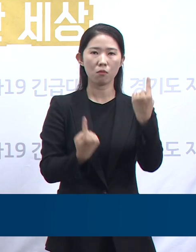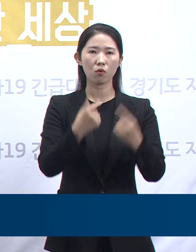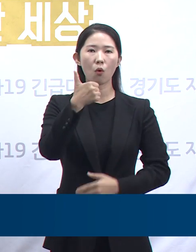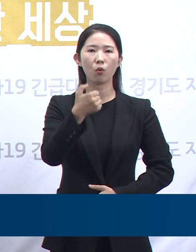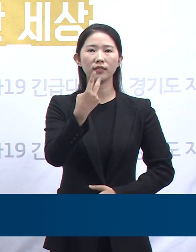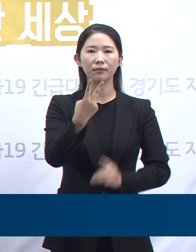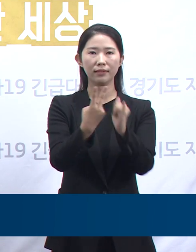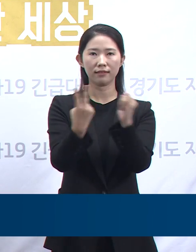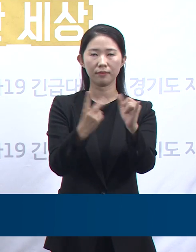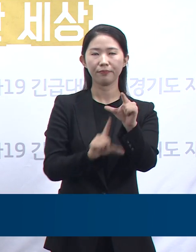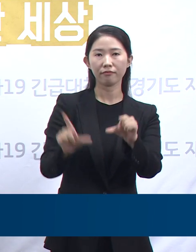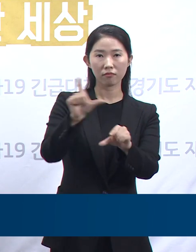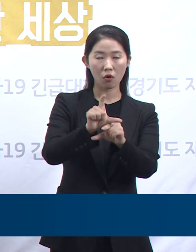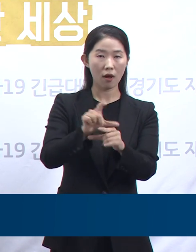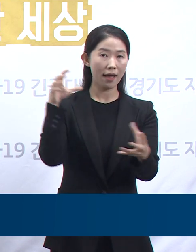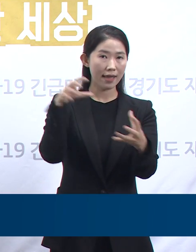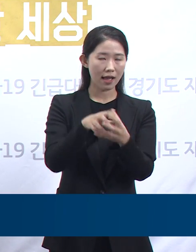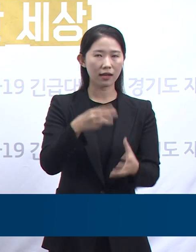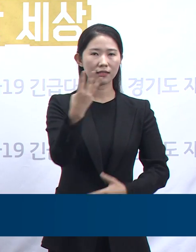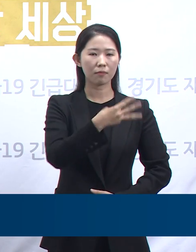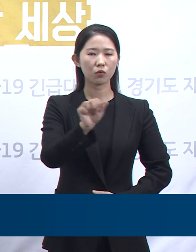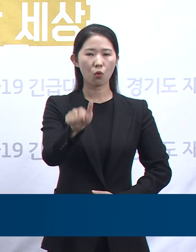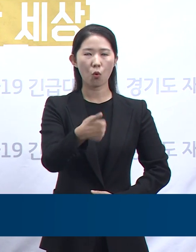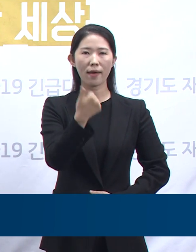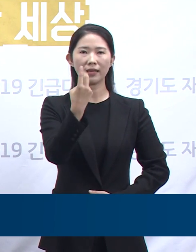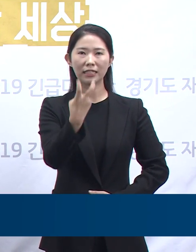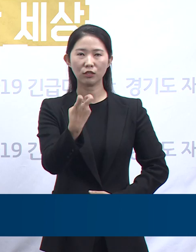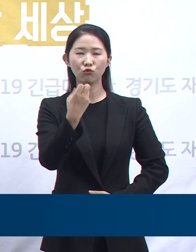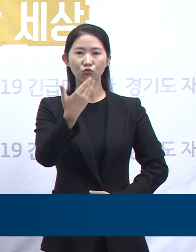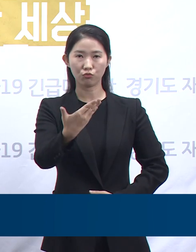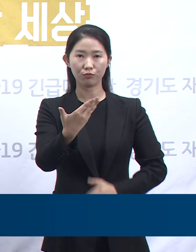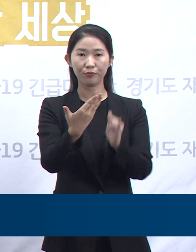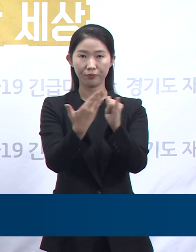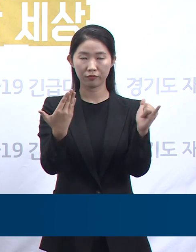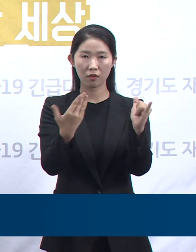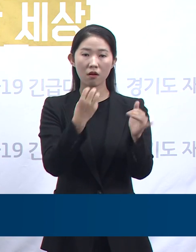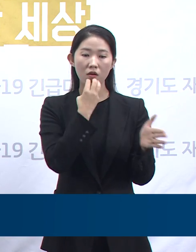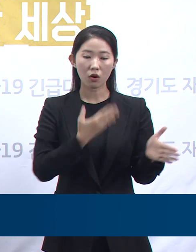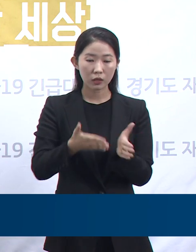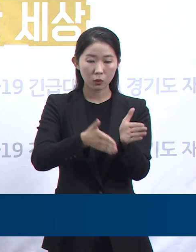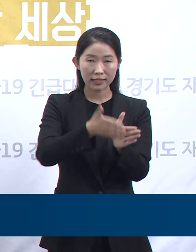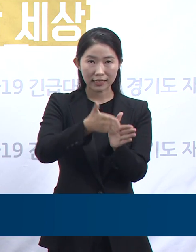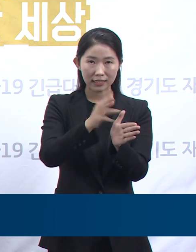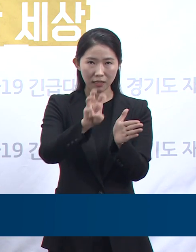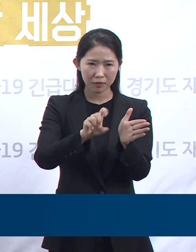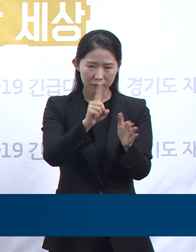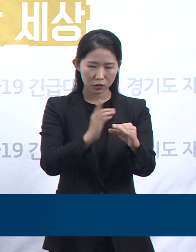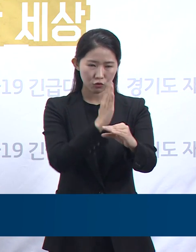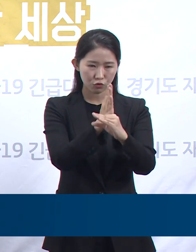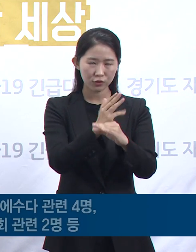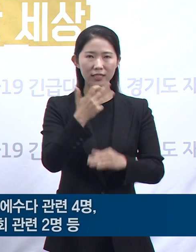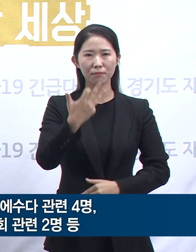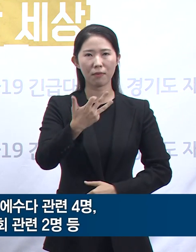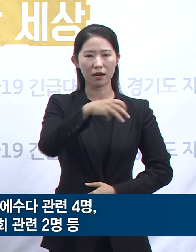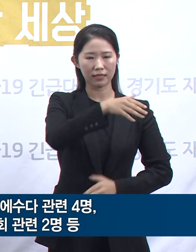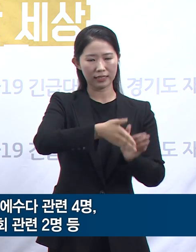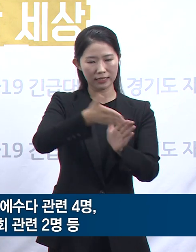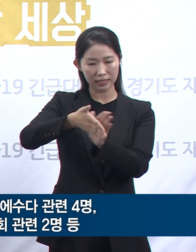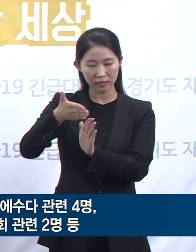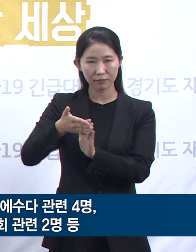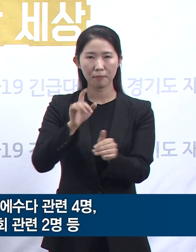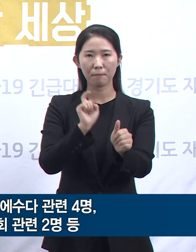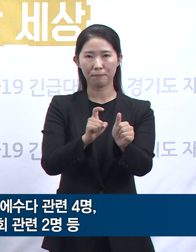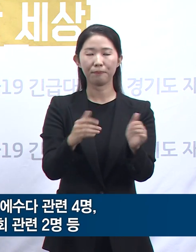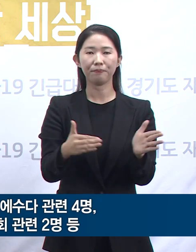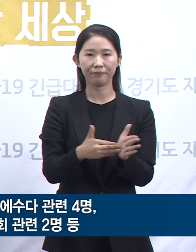52명 증가한 3,529명으로 도내 18개 시군에서 확진자가 발생했습니다. 금일 신규 확진자의 감염